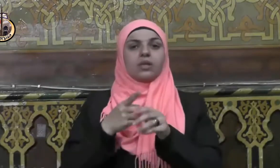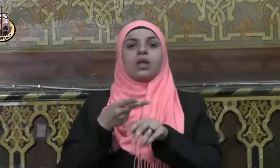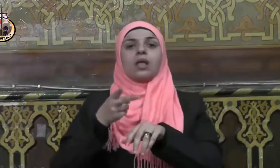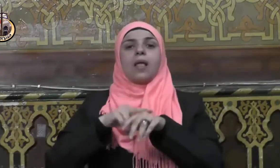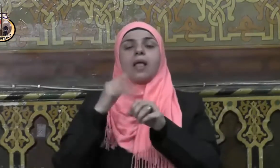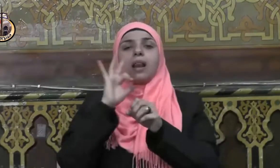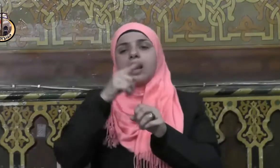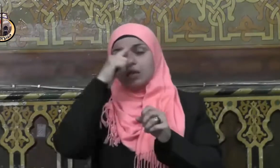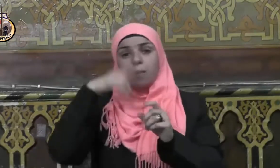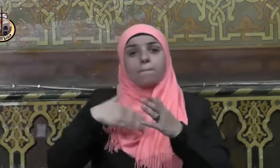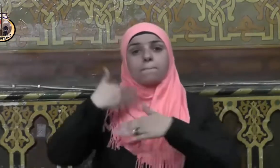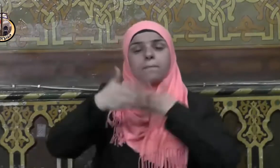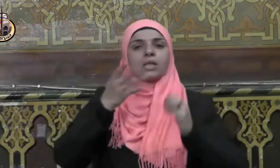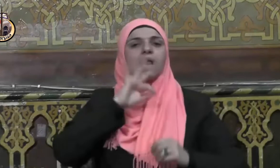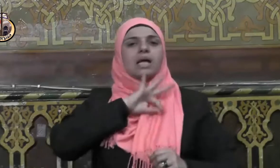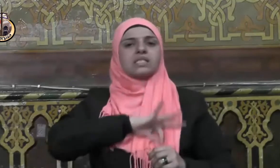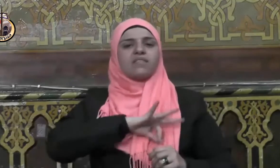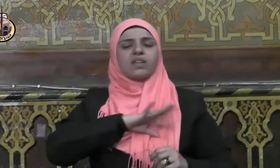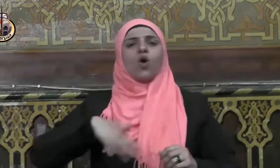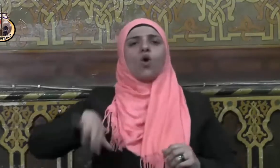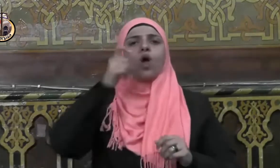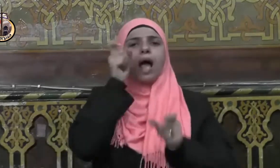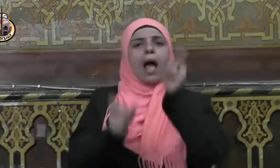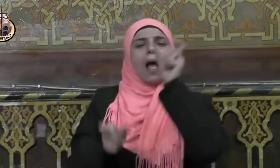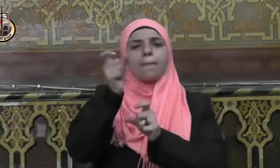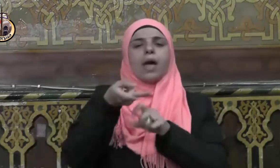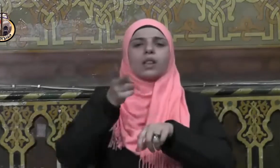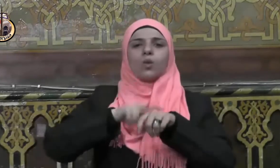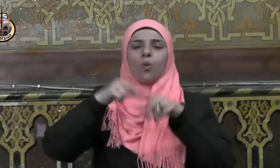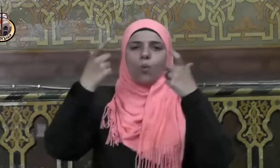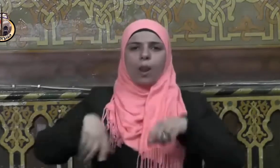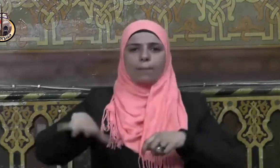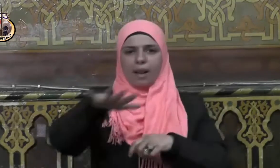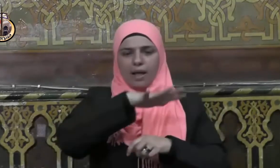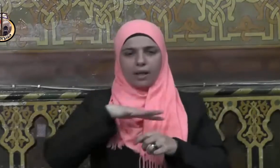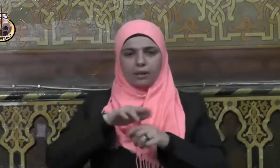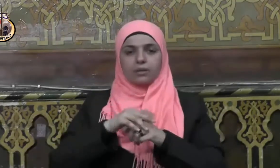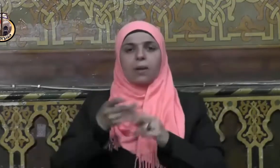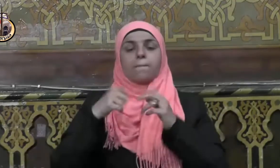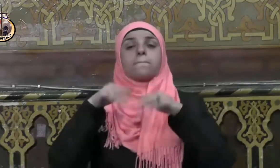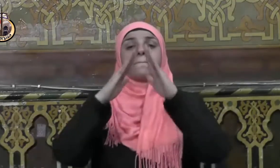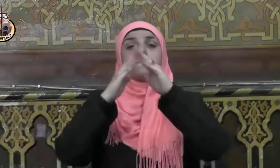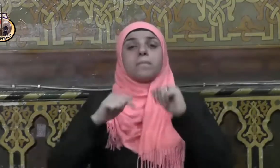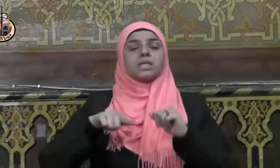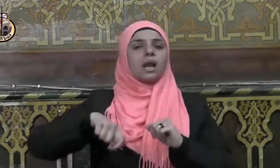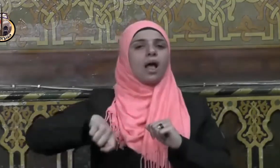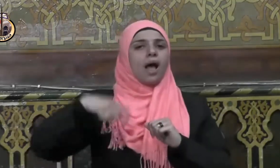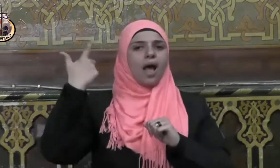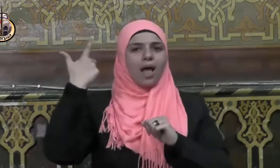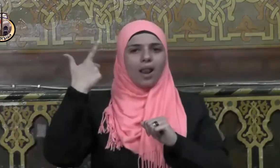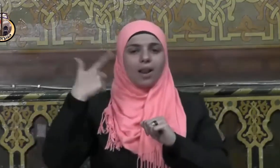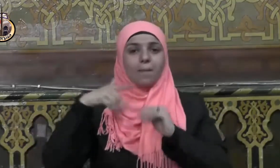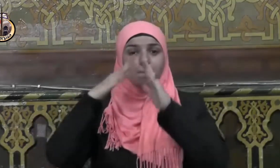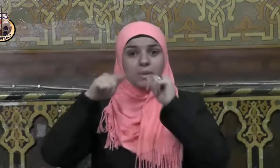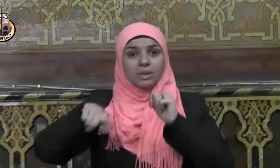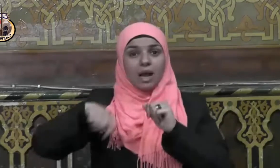العائد بالنفع على العباد والبلاد. ومصرنا الغالية تستحق من